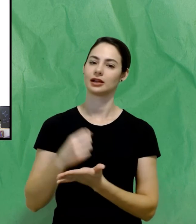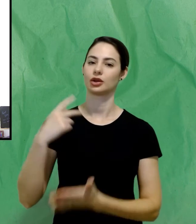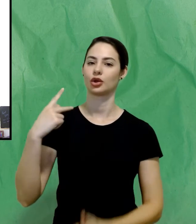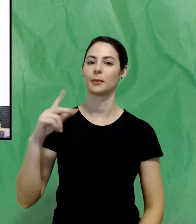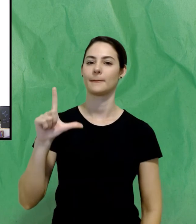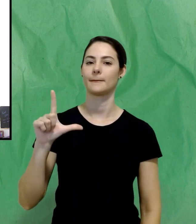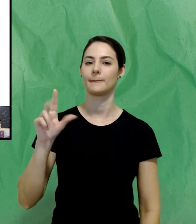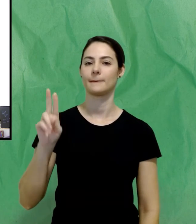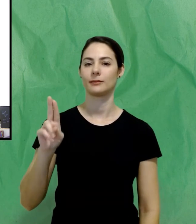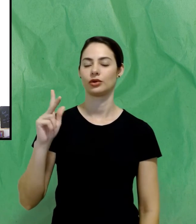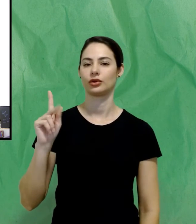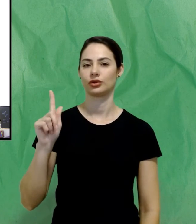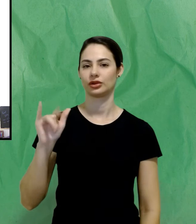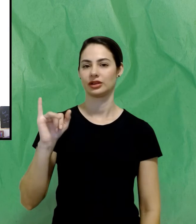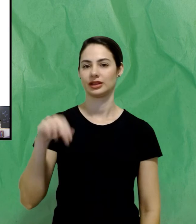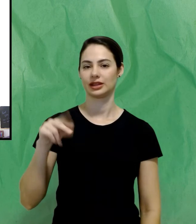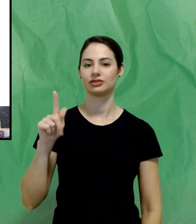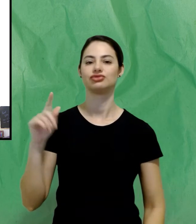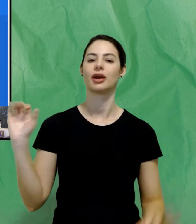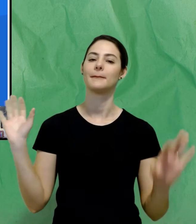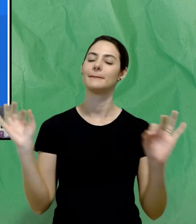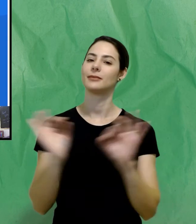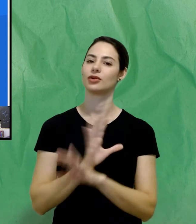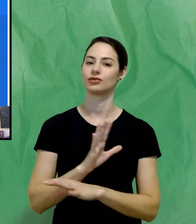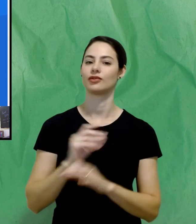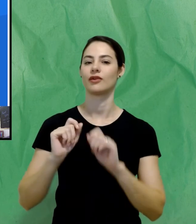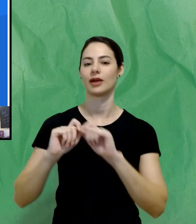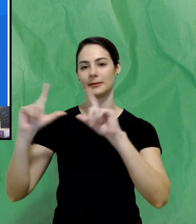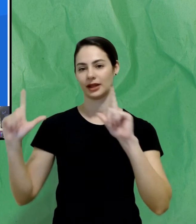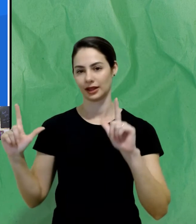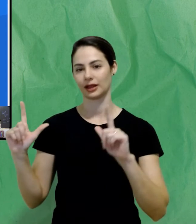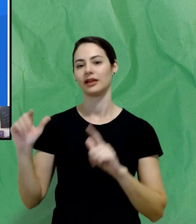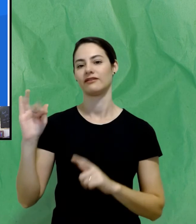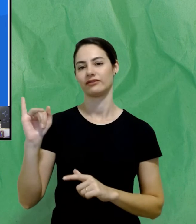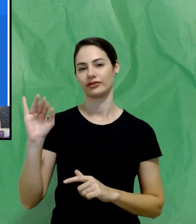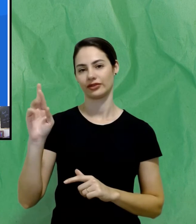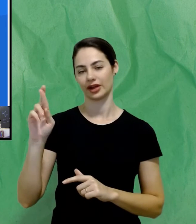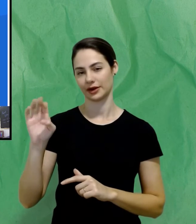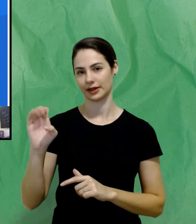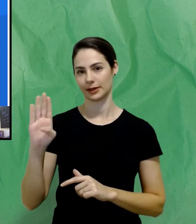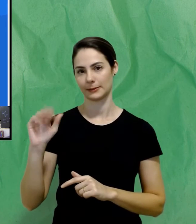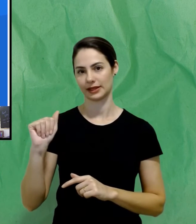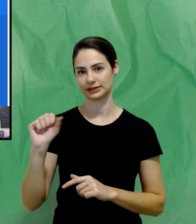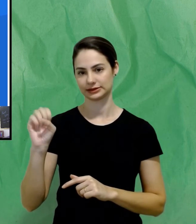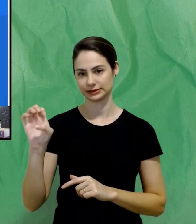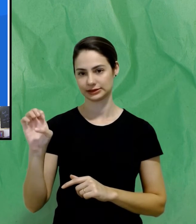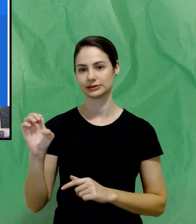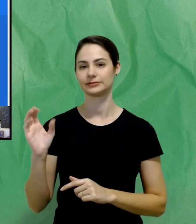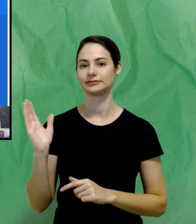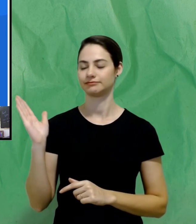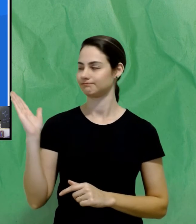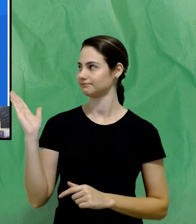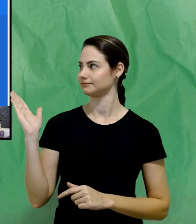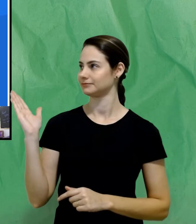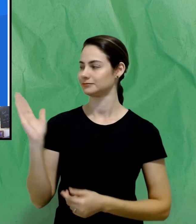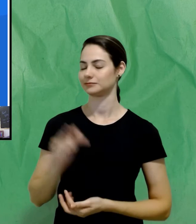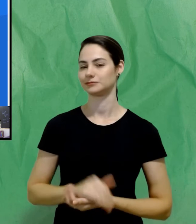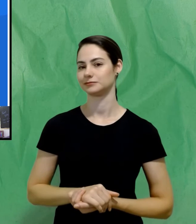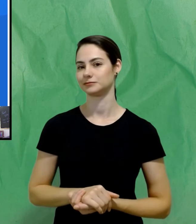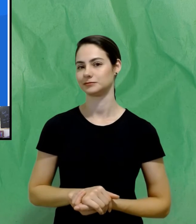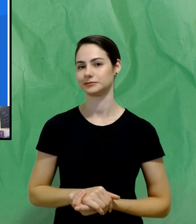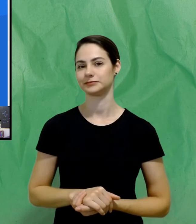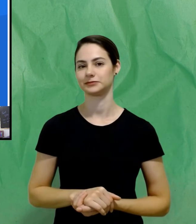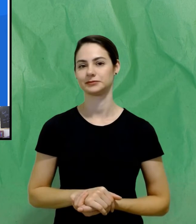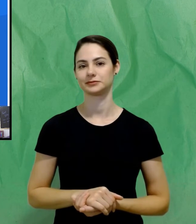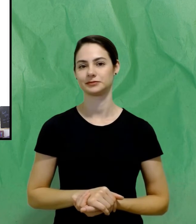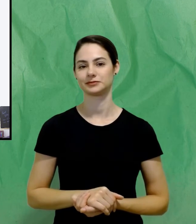para ele fazer automaticamente para a gente. Então eu vou abrir aqui o Firebase, tá? A gente pode vir aqui